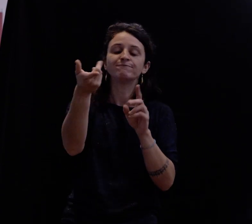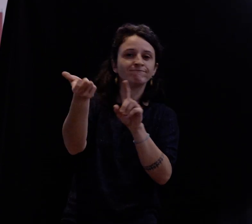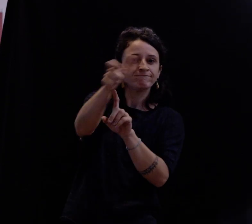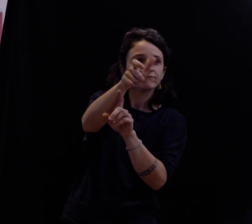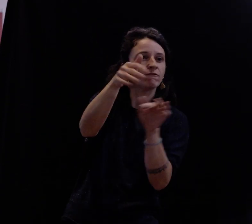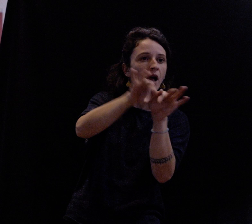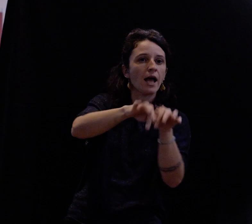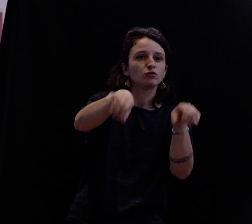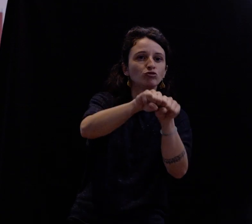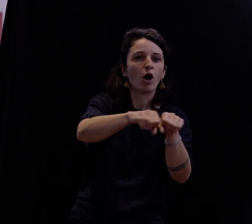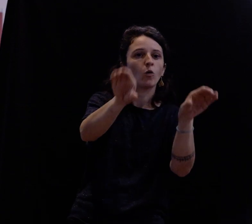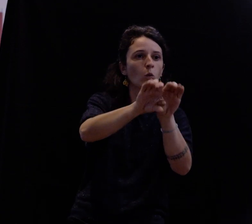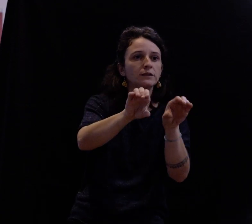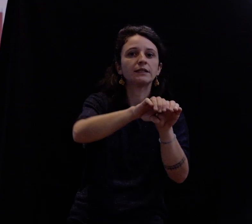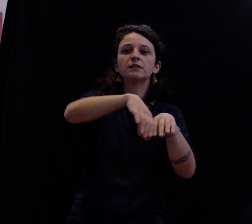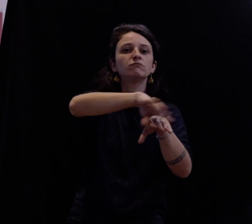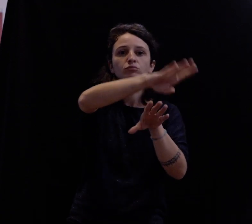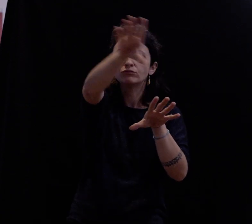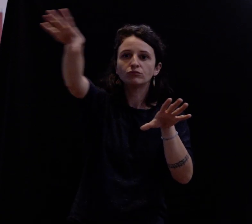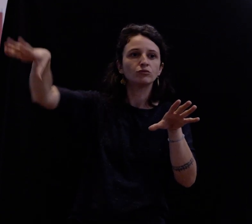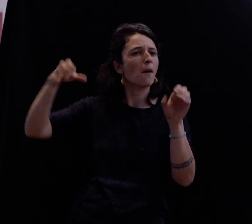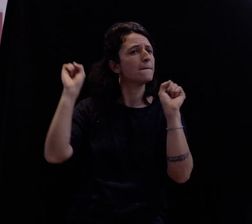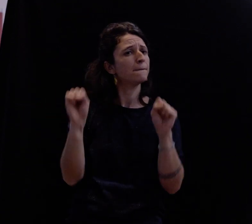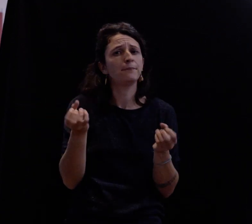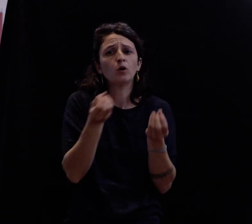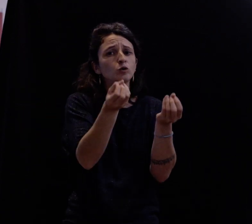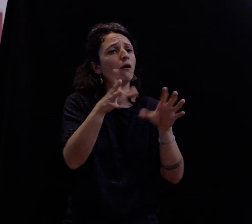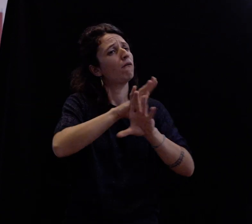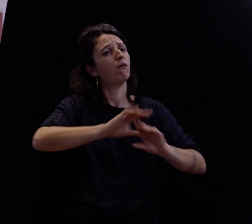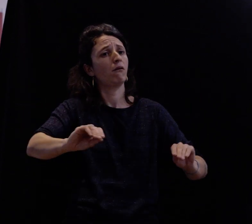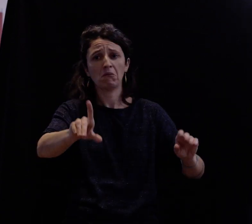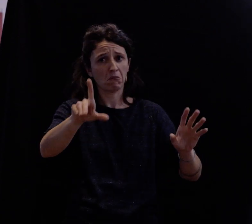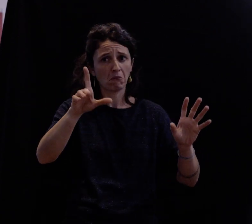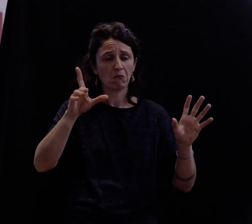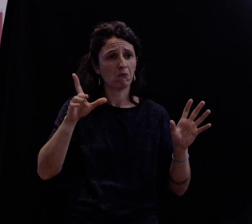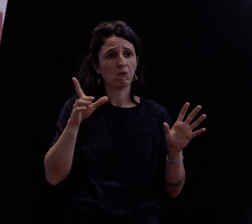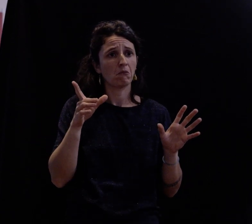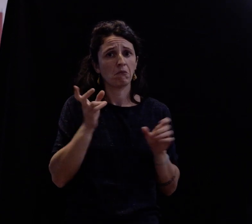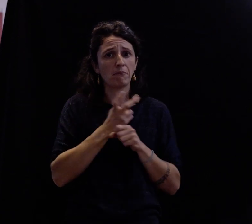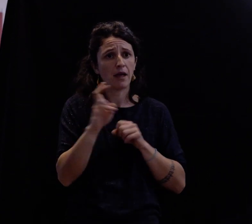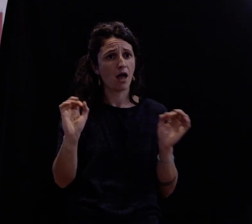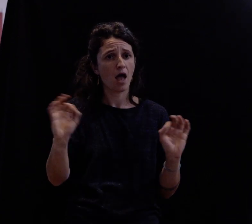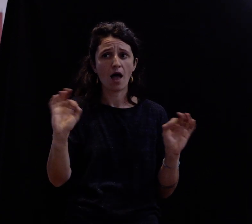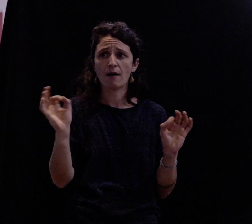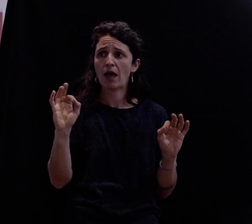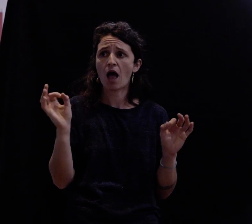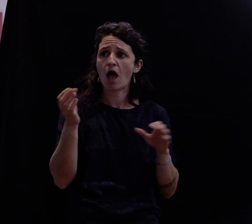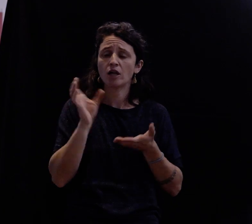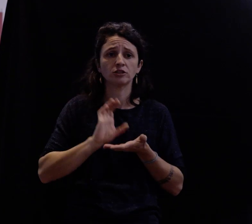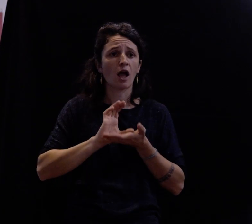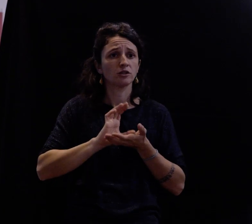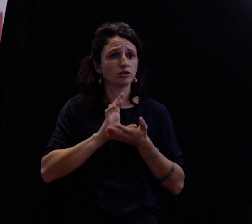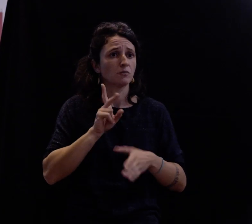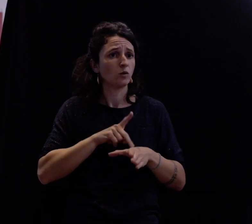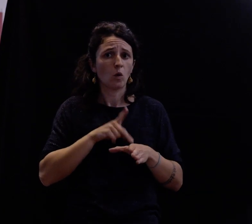vos cousines, tout ça, vous pouvez tous les rassurer en disant, eux, ils n'ont aucun risque de développer la pathologie, il n'y a